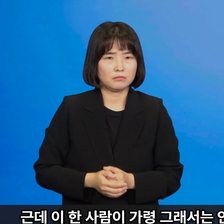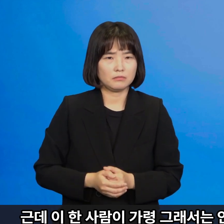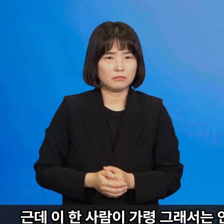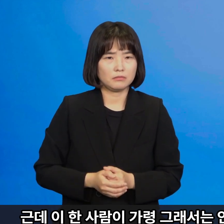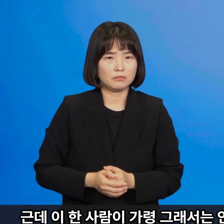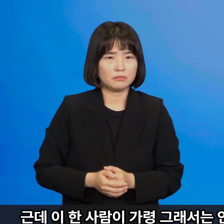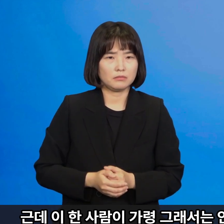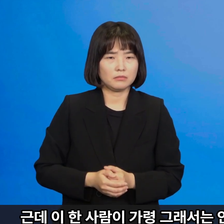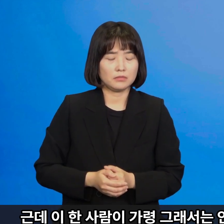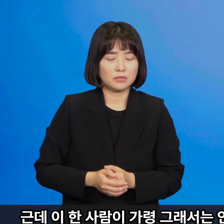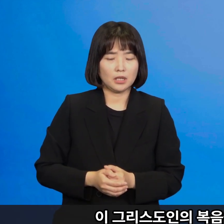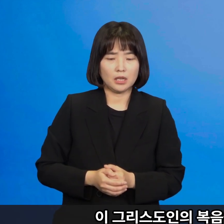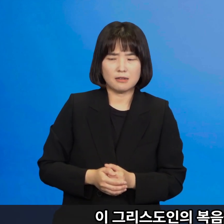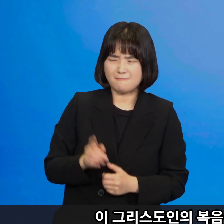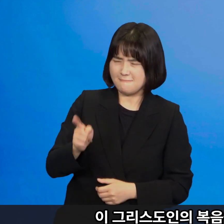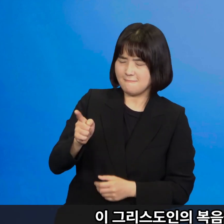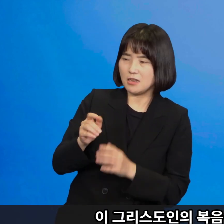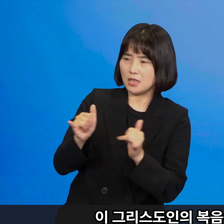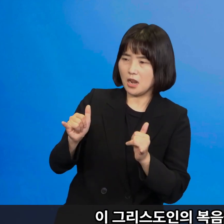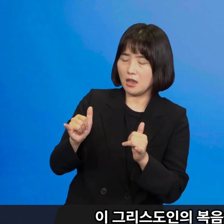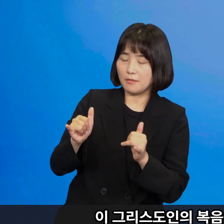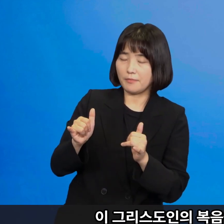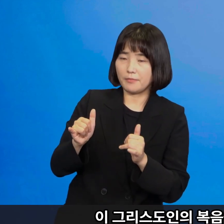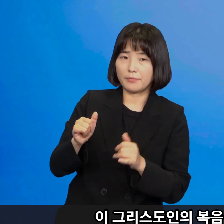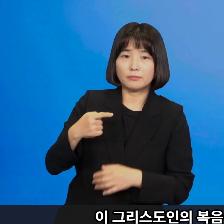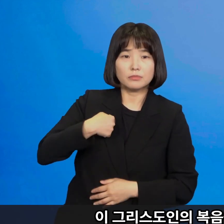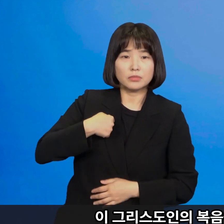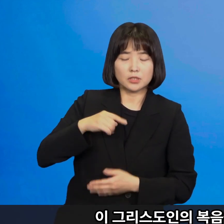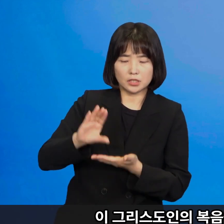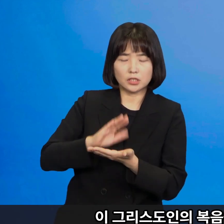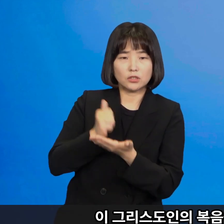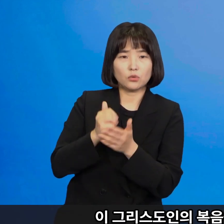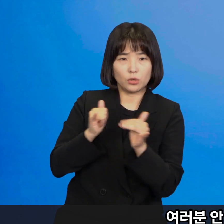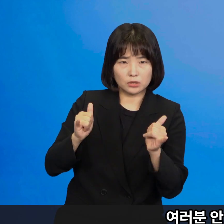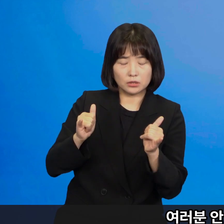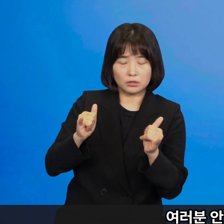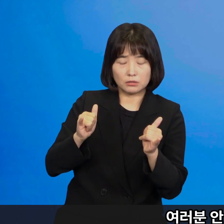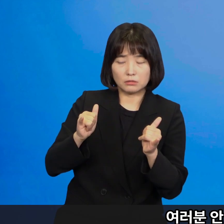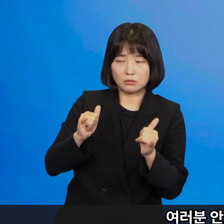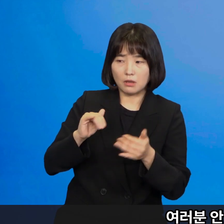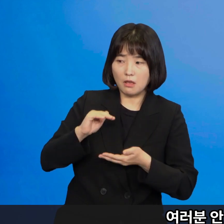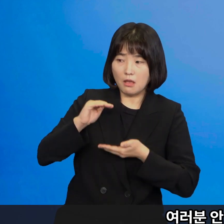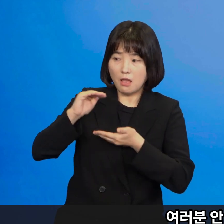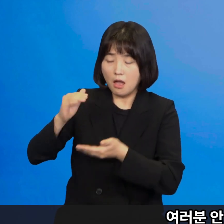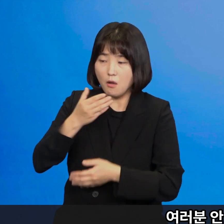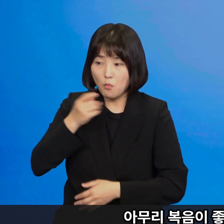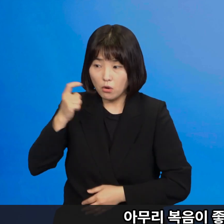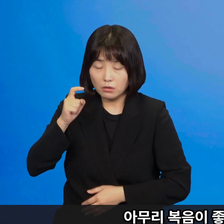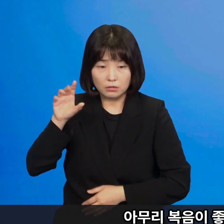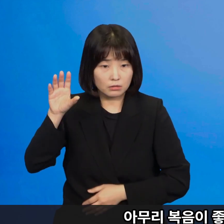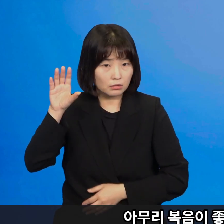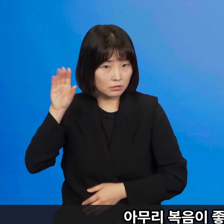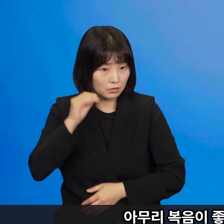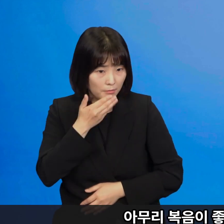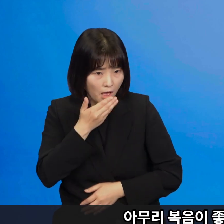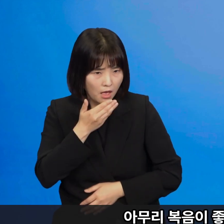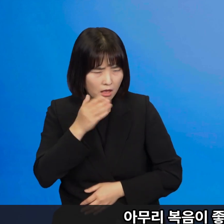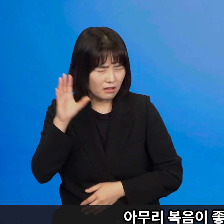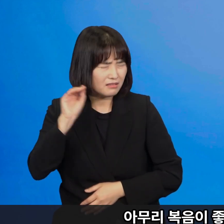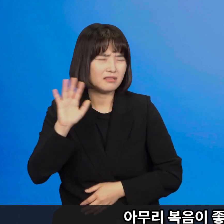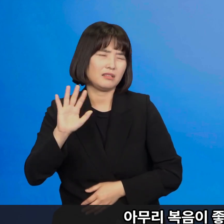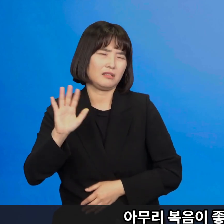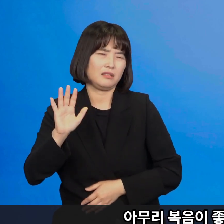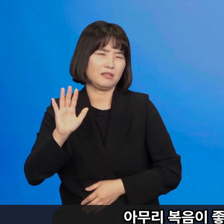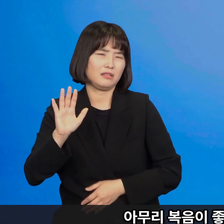되겠지만 그리스도인이라고 칩시다. 이 그리스도인의 복음을 이 사람이 듣겠습니까? 여러분, 안 들을 겁니다. 아무리 복음이 좋은